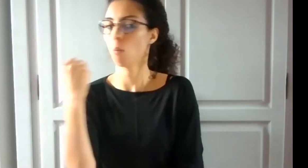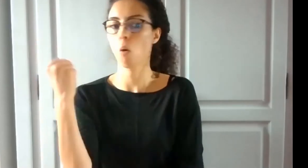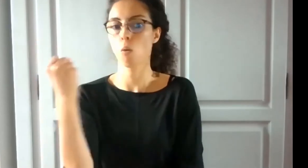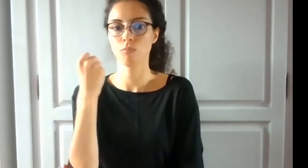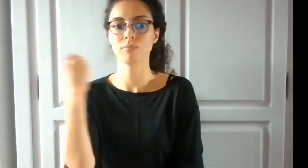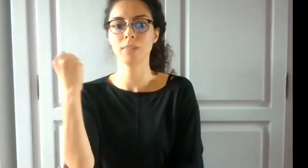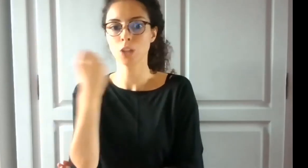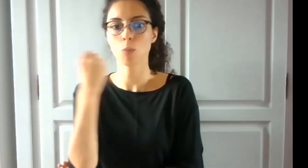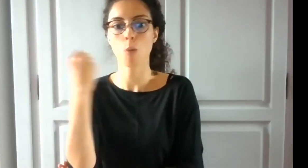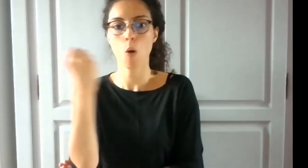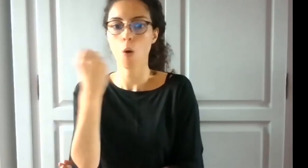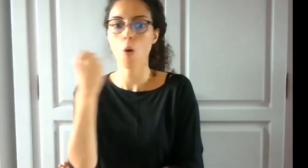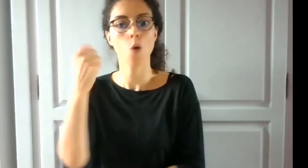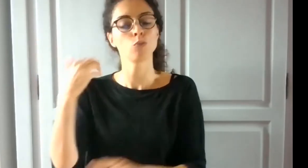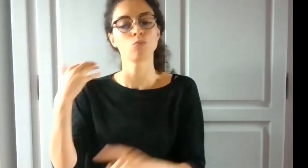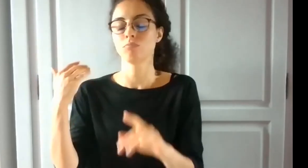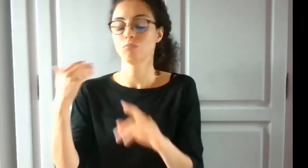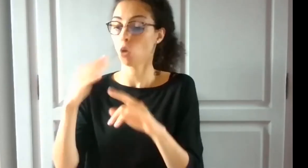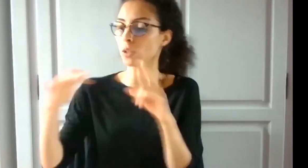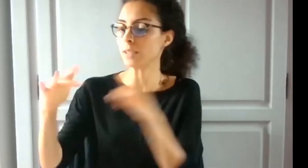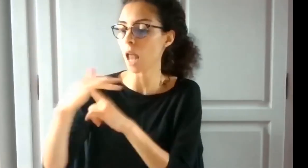social, isolement professionnel,